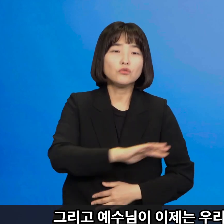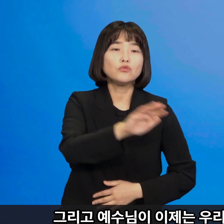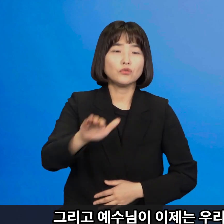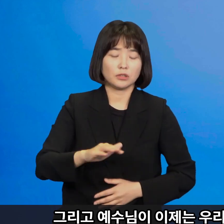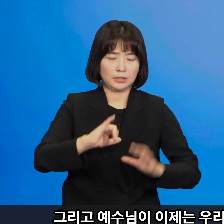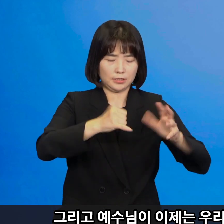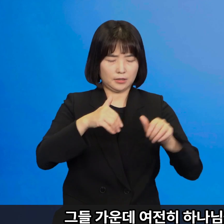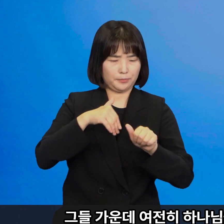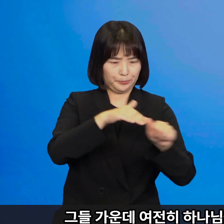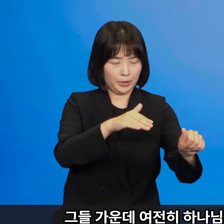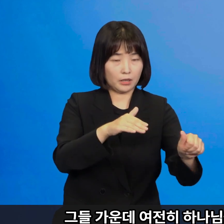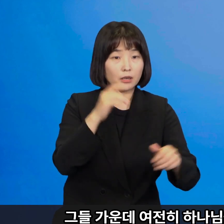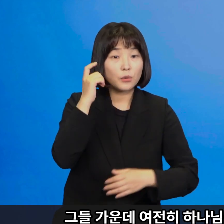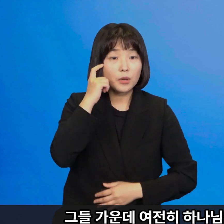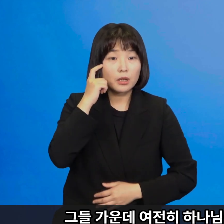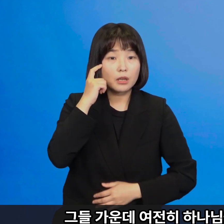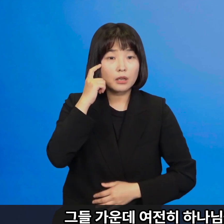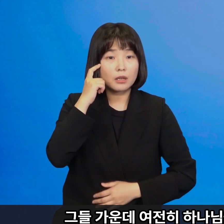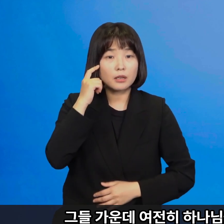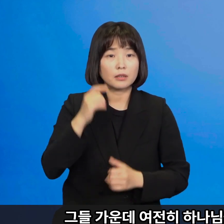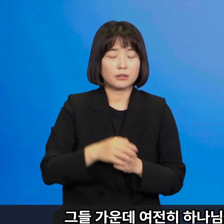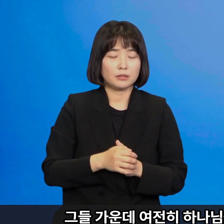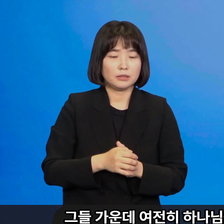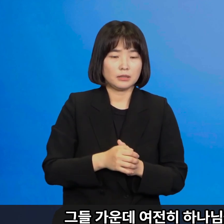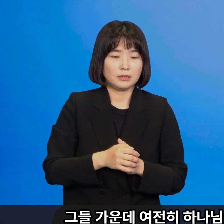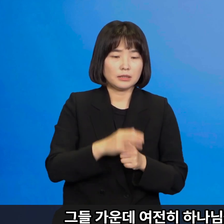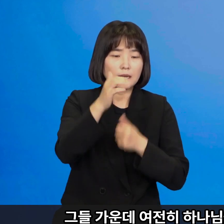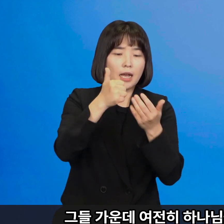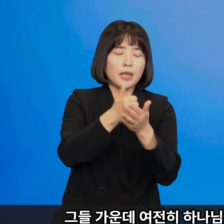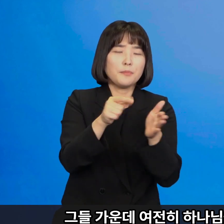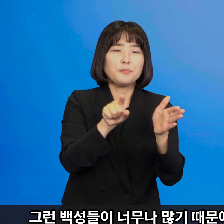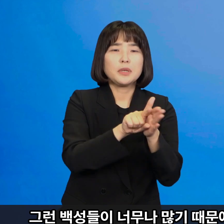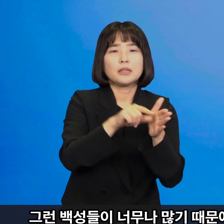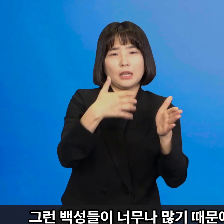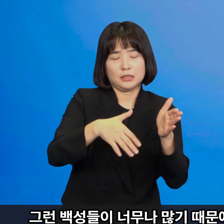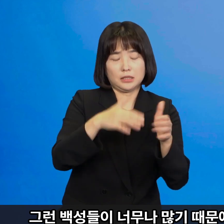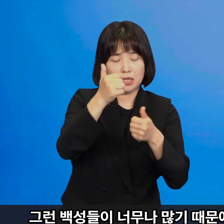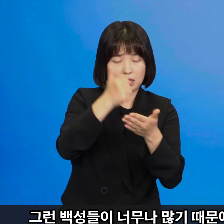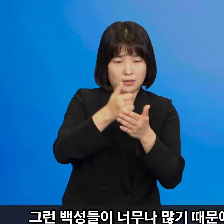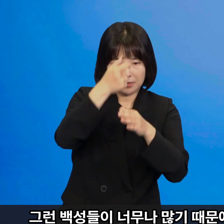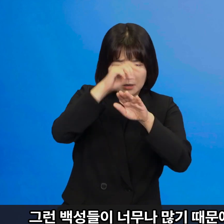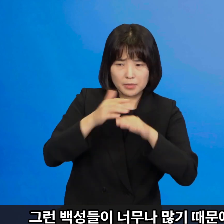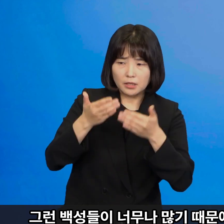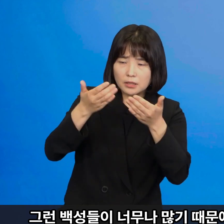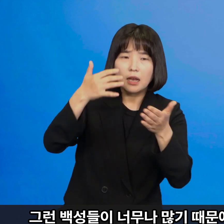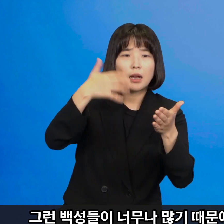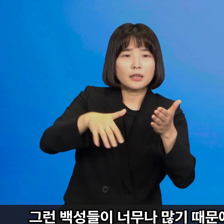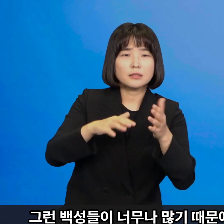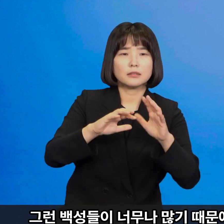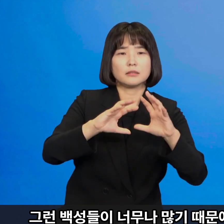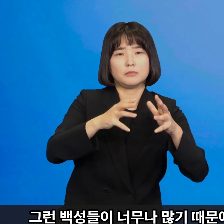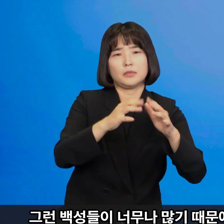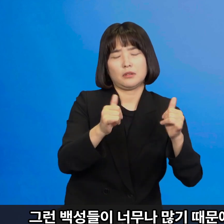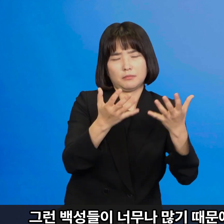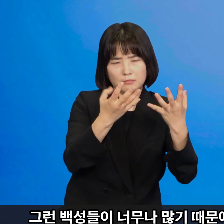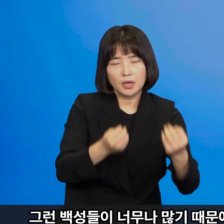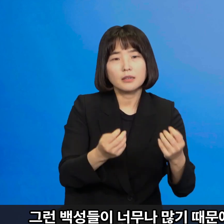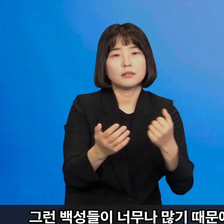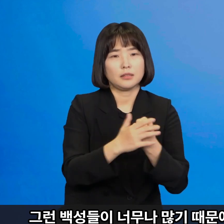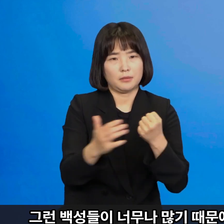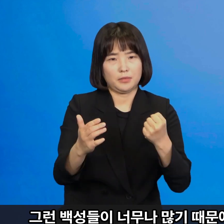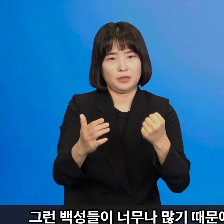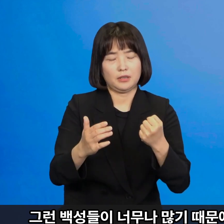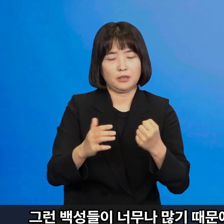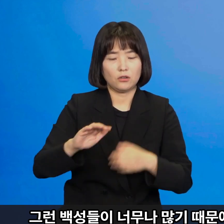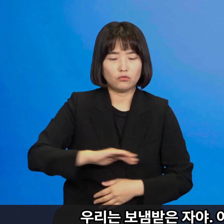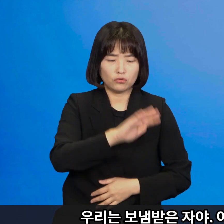보내줬습니다. 왜요? 그들 가운데 여전히 하나님을 알지 못하는, 예배하지 않는 그런 백성들이 너무나 많기 때문에 우리를 세상으로